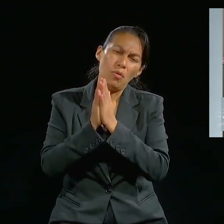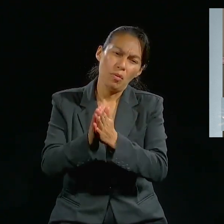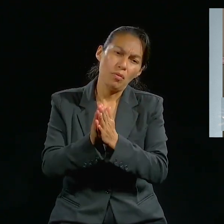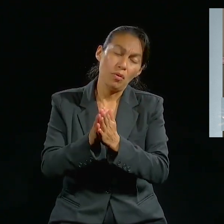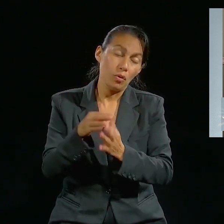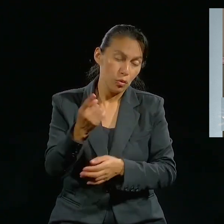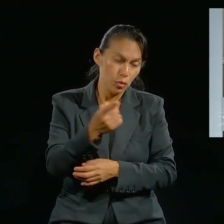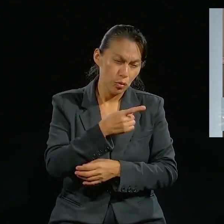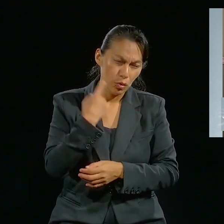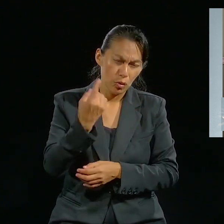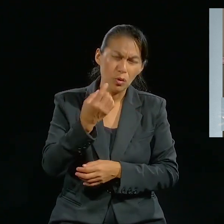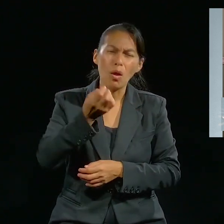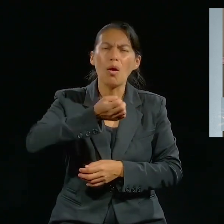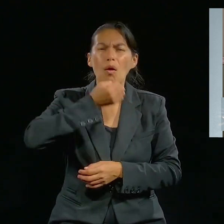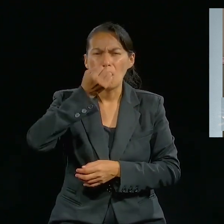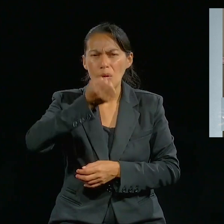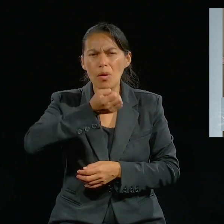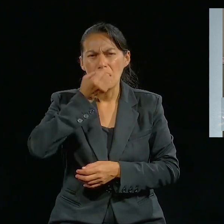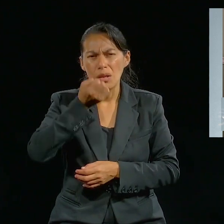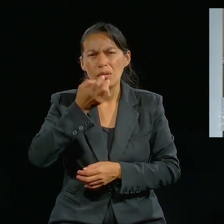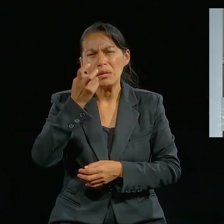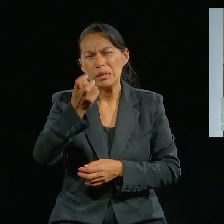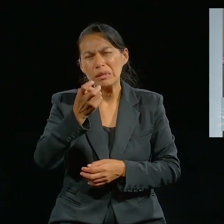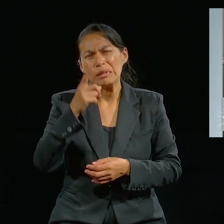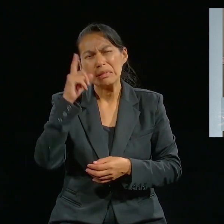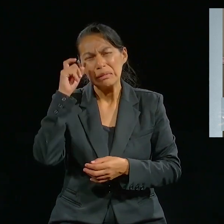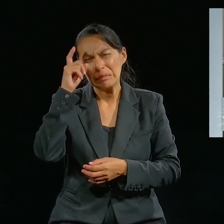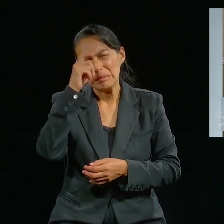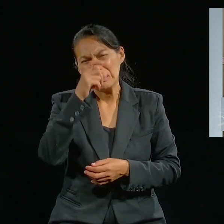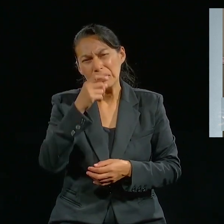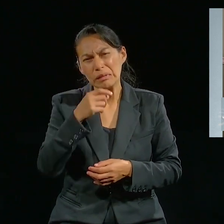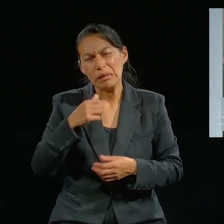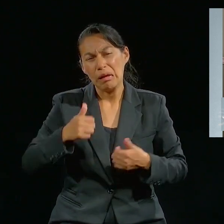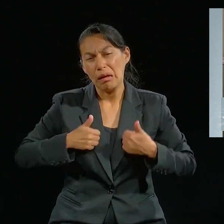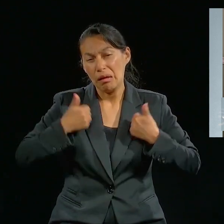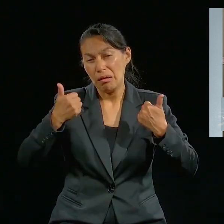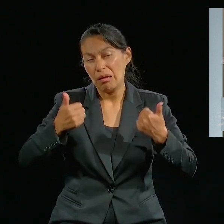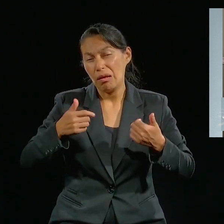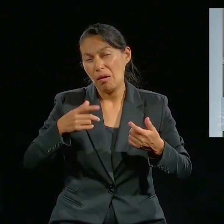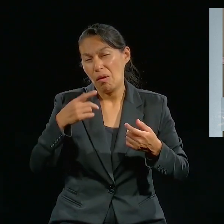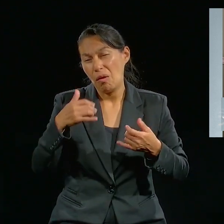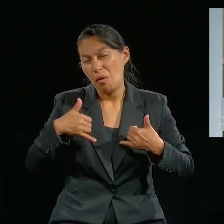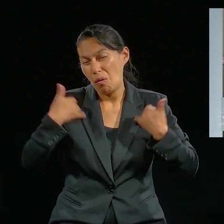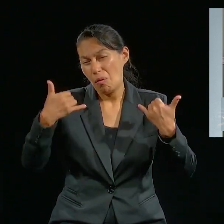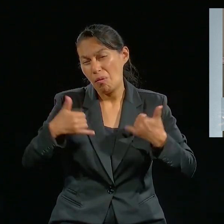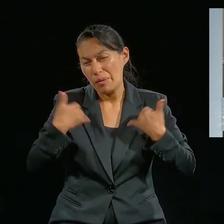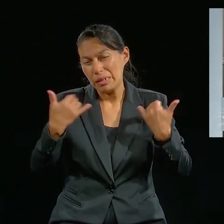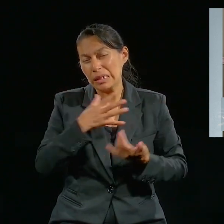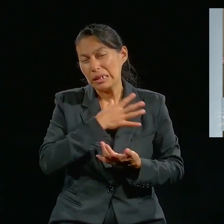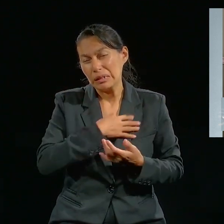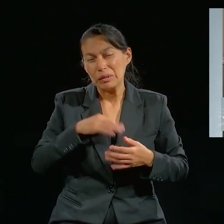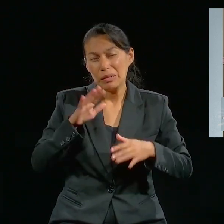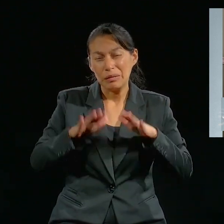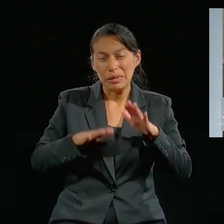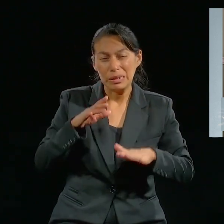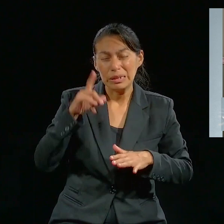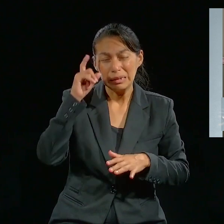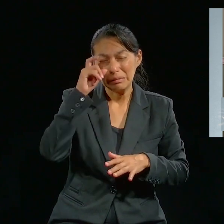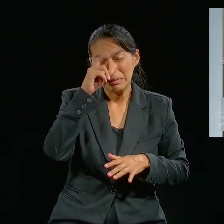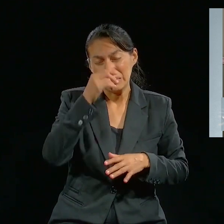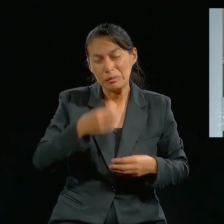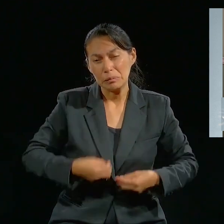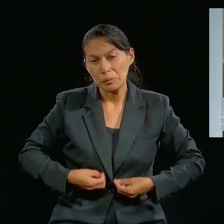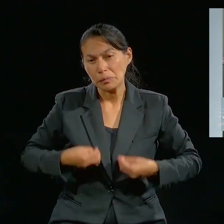esa etapa difícil de la adolescencia en que a veces viven nuestros hijos o nietos ¿verdad?